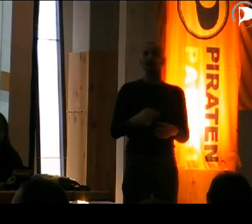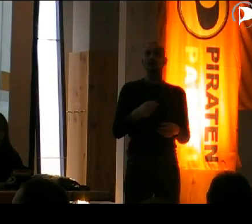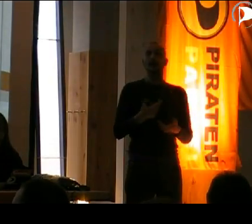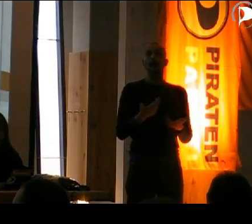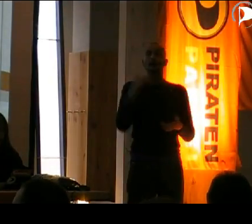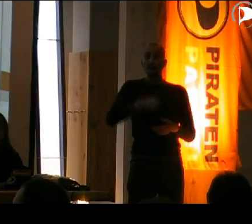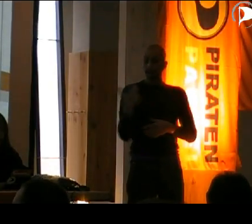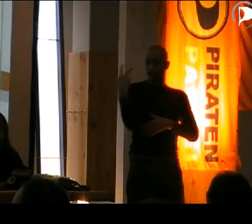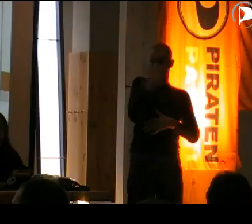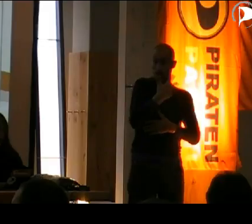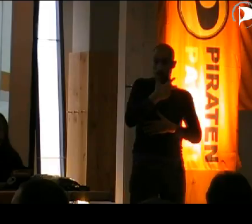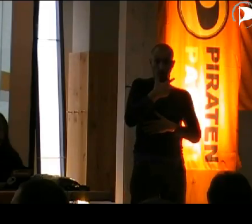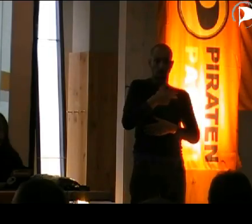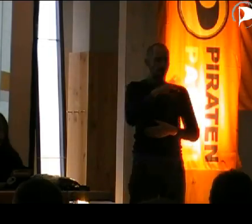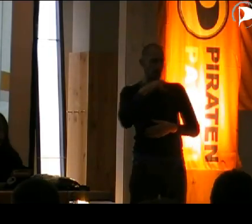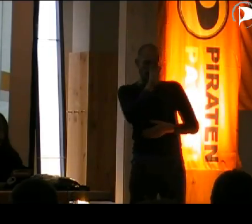dabei